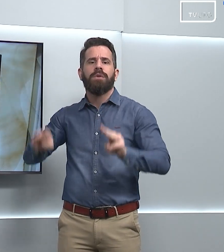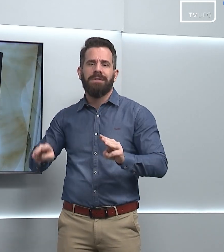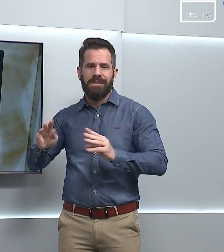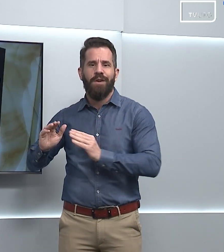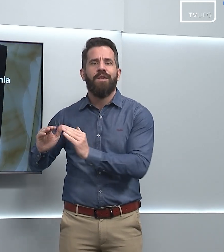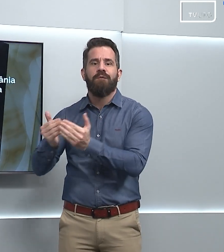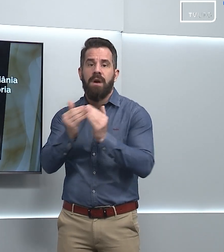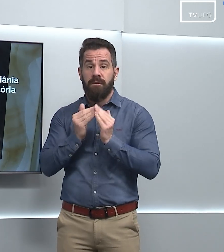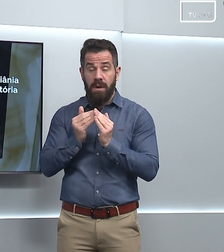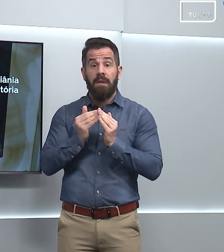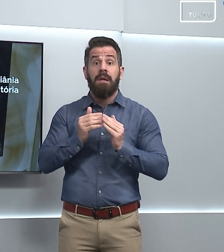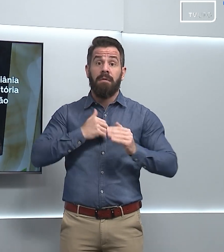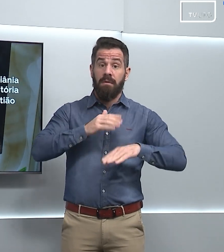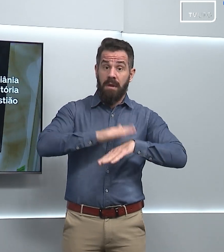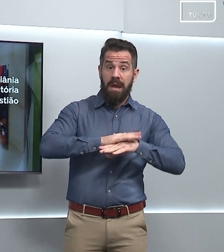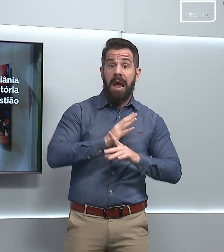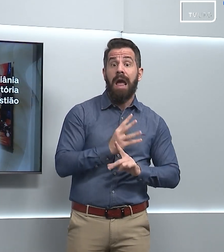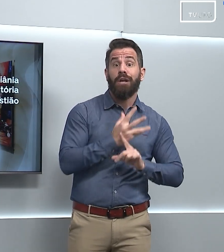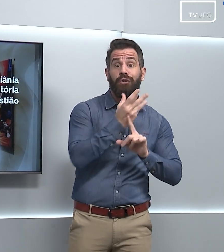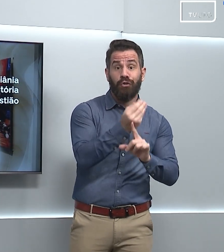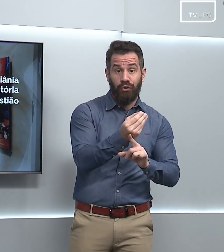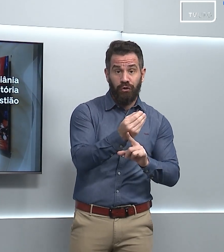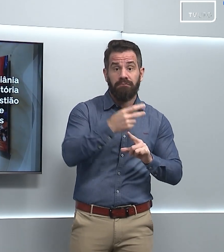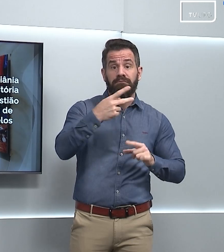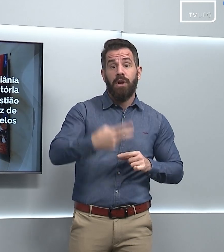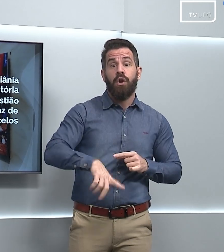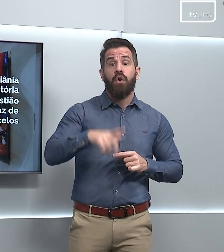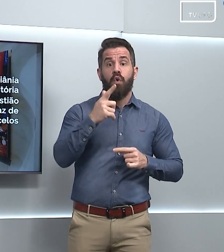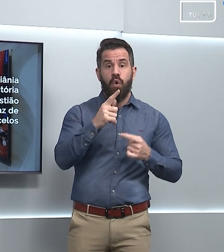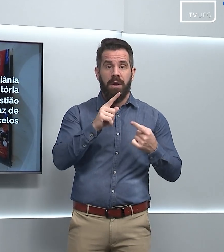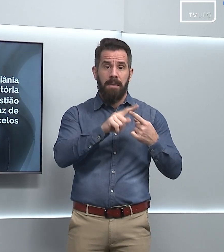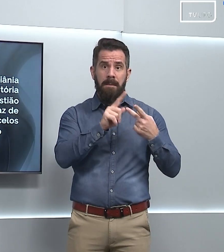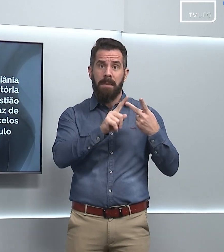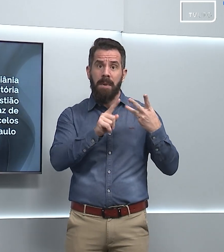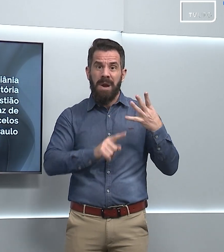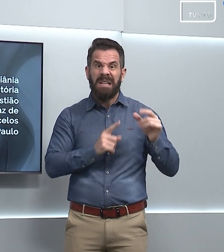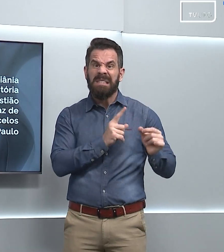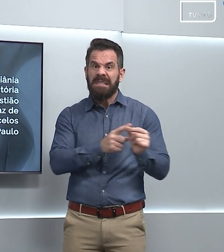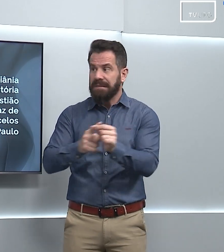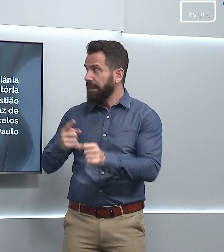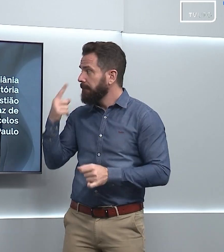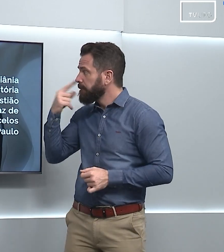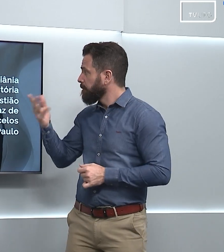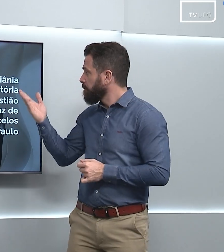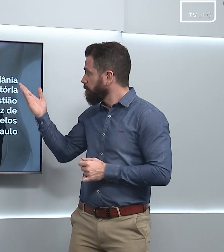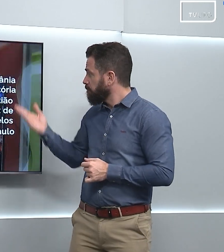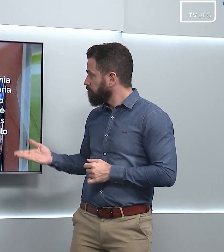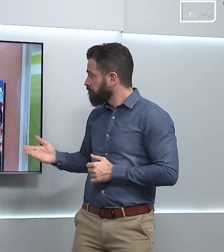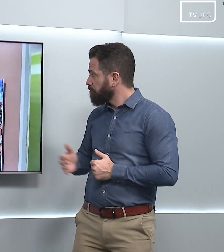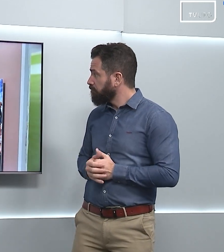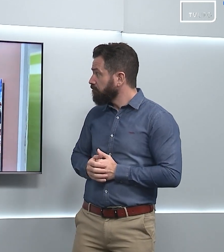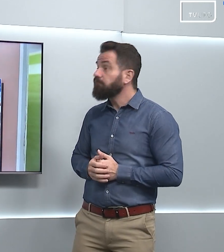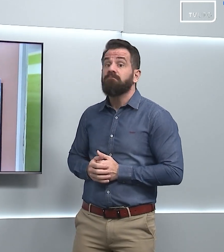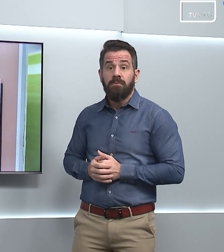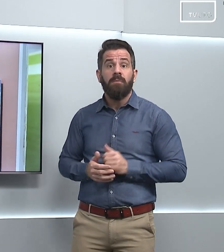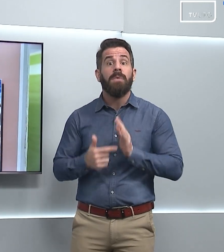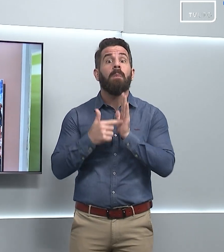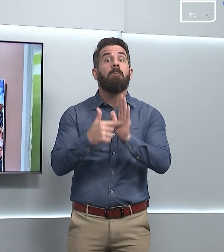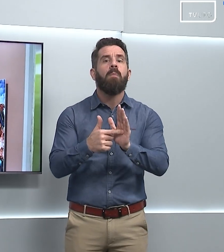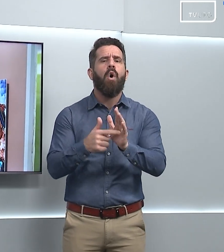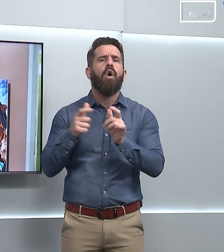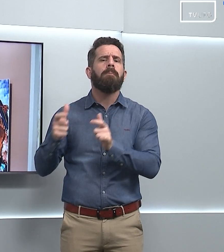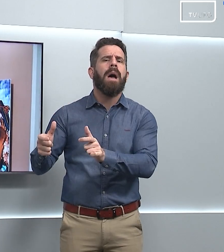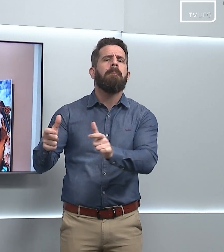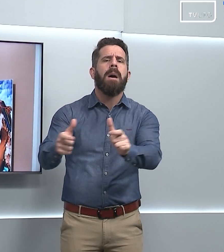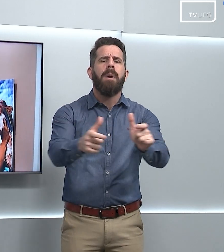grupos de Goiânia, Vitória, São Sebastião, Ferraz de Vasconcelos e São Paulo utilizam o espaço para mostrar ao